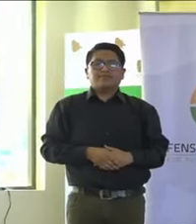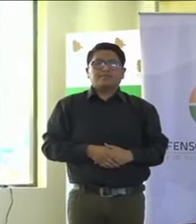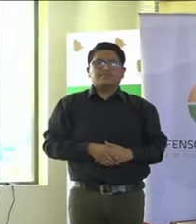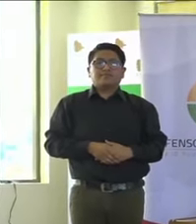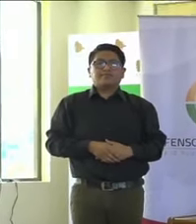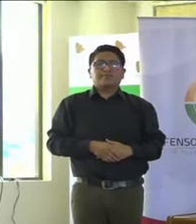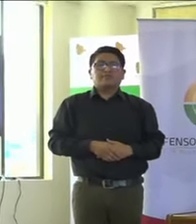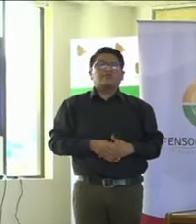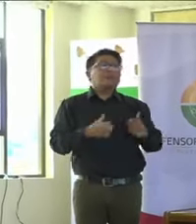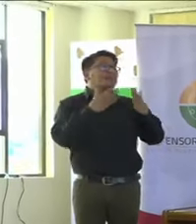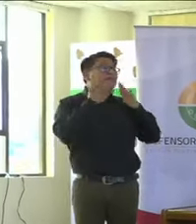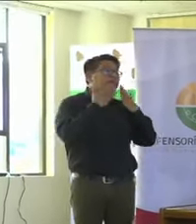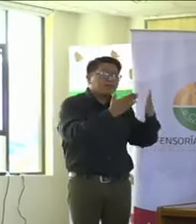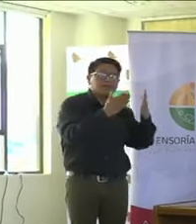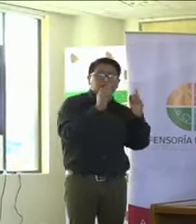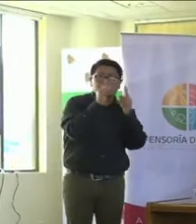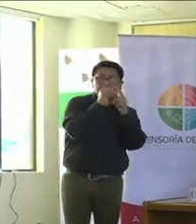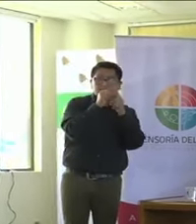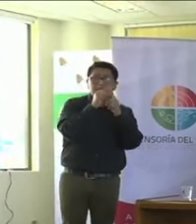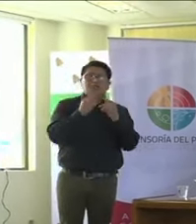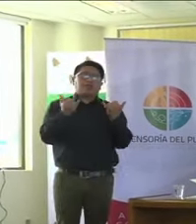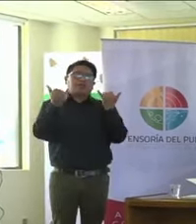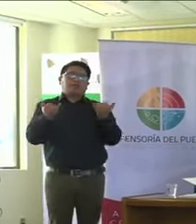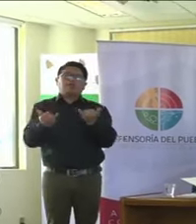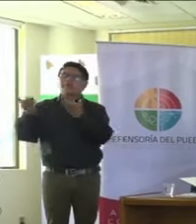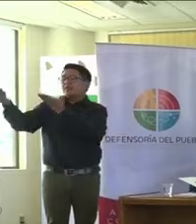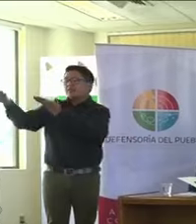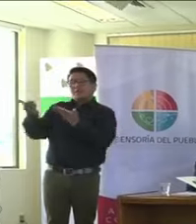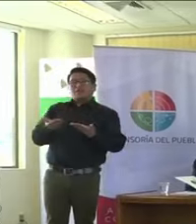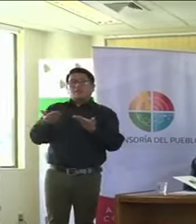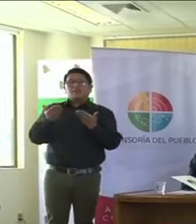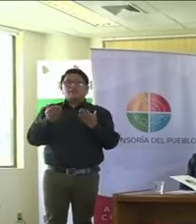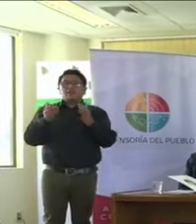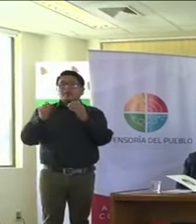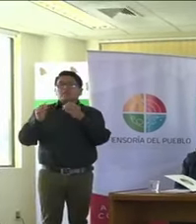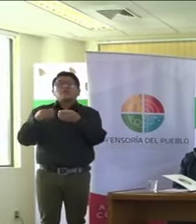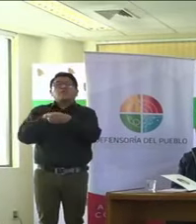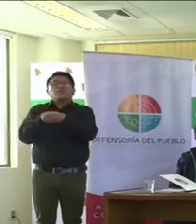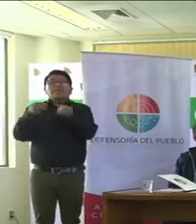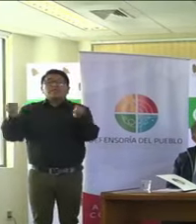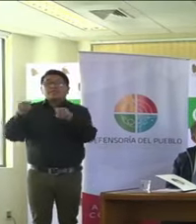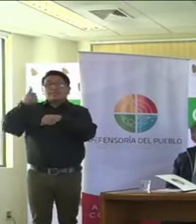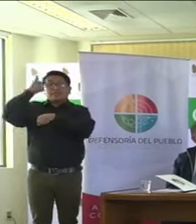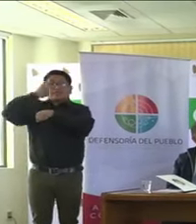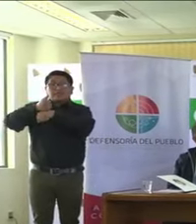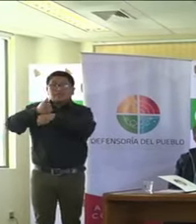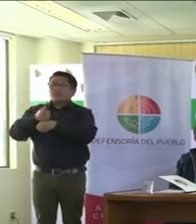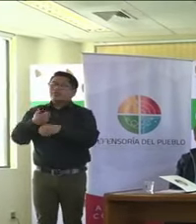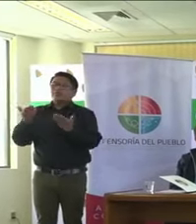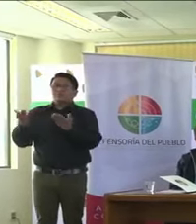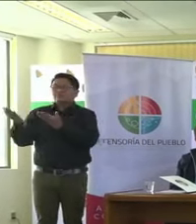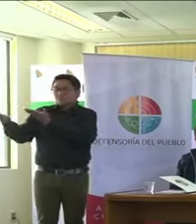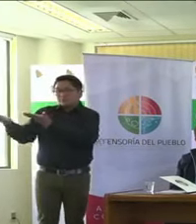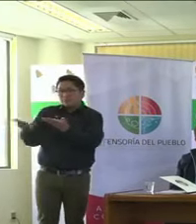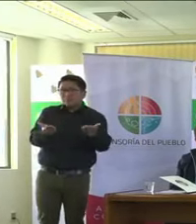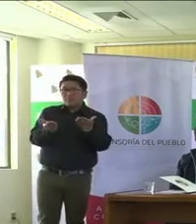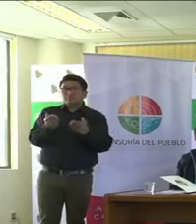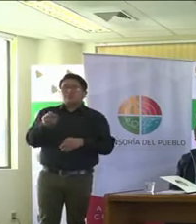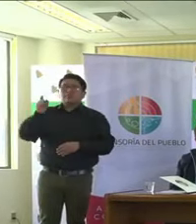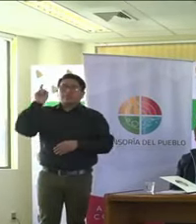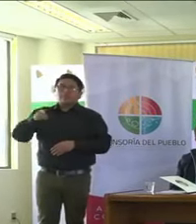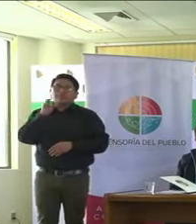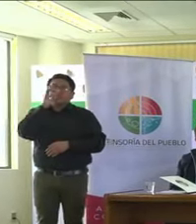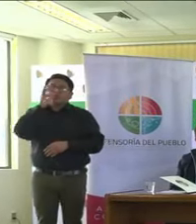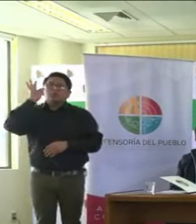Gracias. Agradeciendo esas palabras, vamos a invitar a las defensoras del paciente para su posesión. Invitamos, por favor, a la